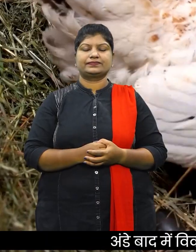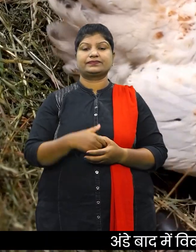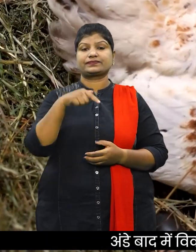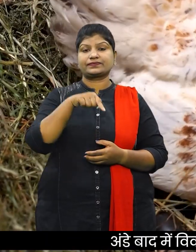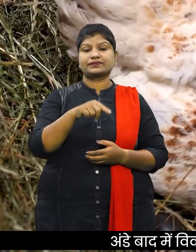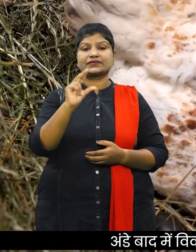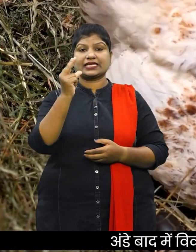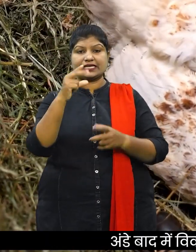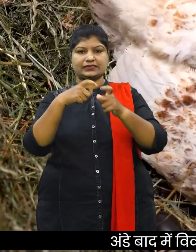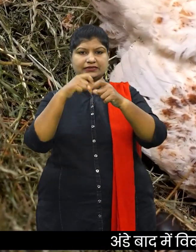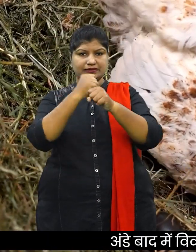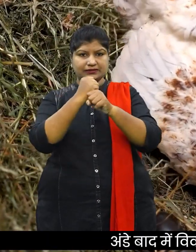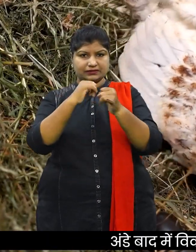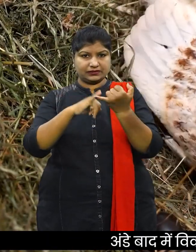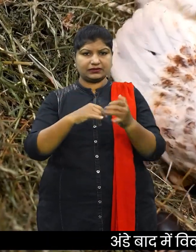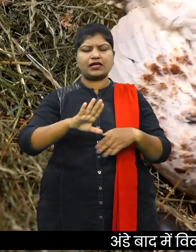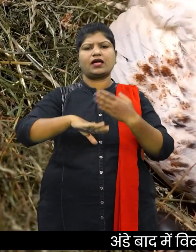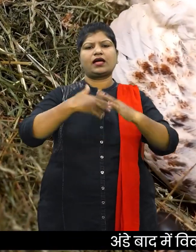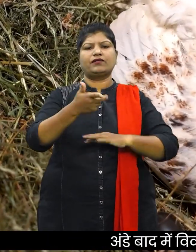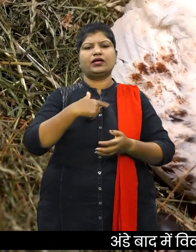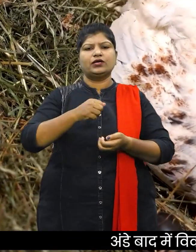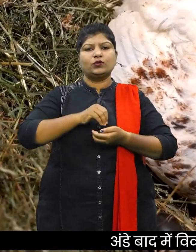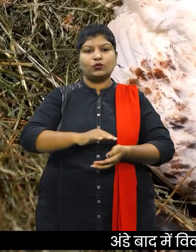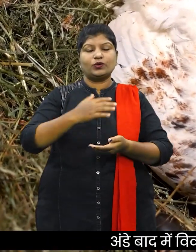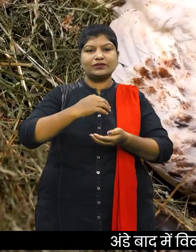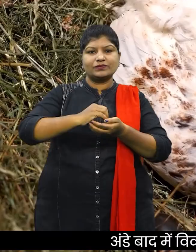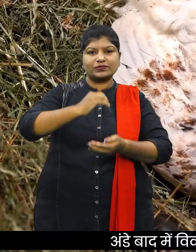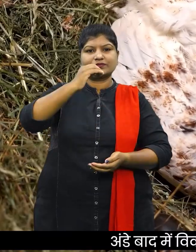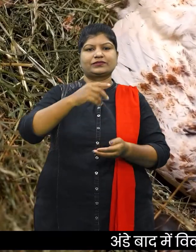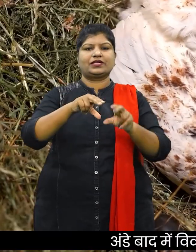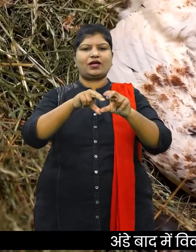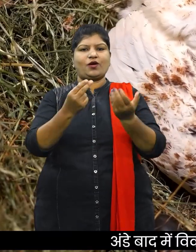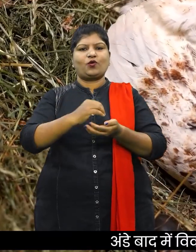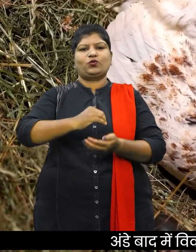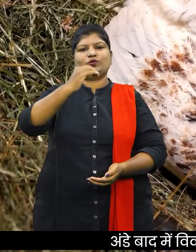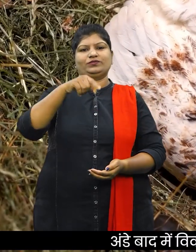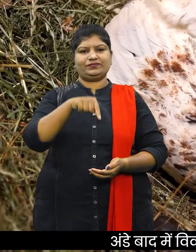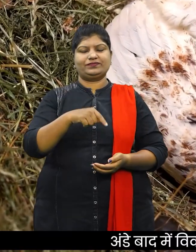अंडे बाद में विकसित होकर नए शिशुओं में बदलते हैं।